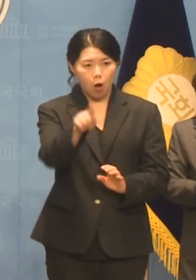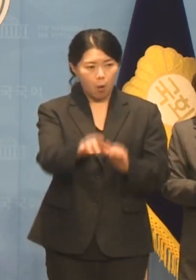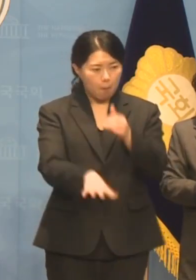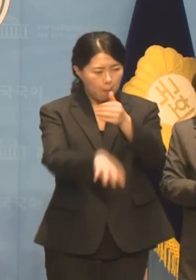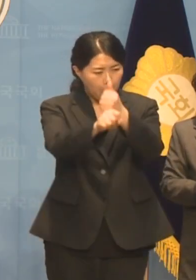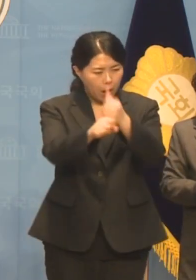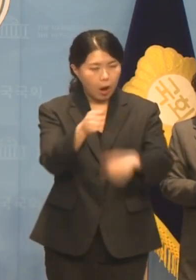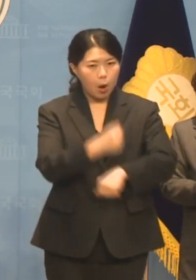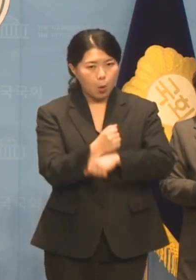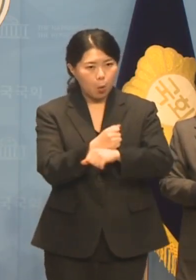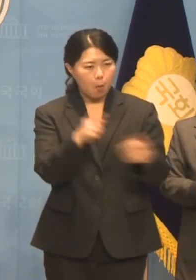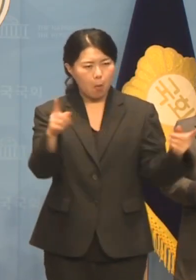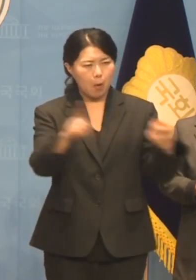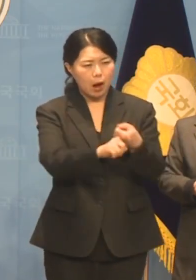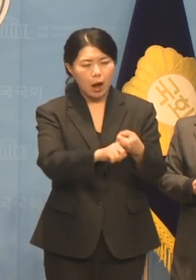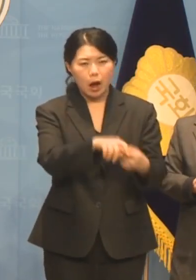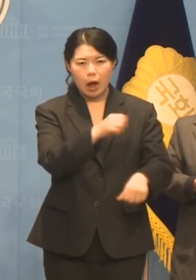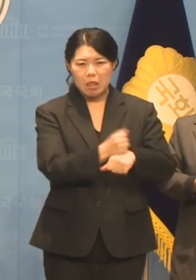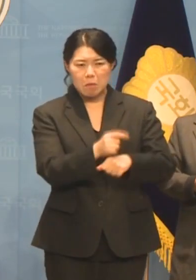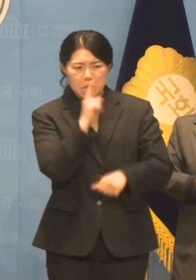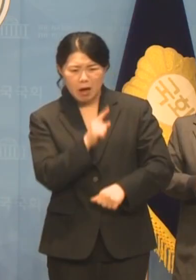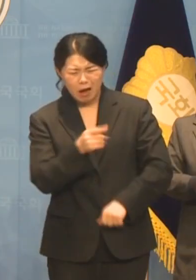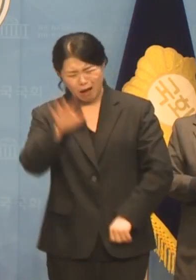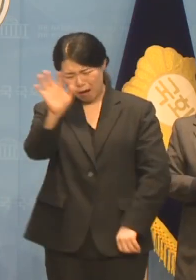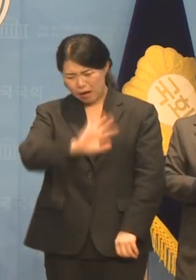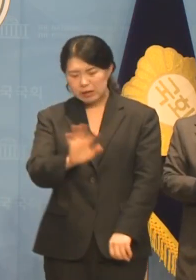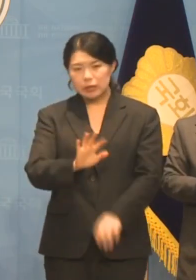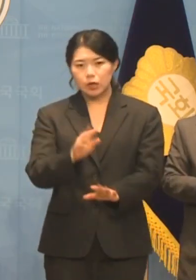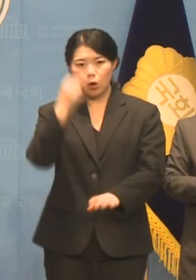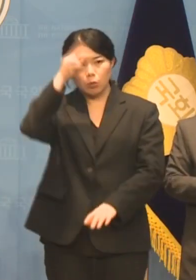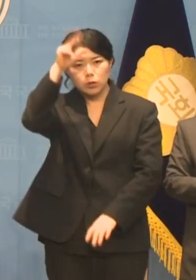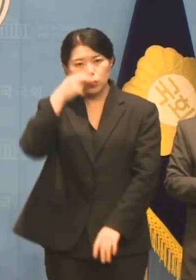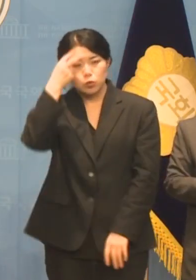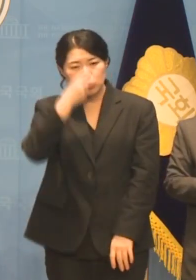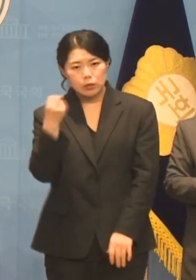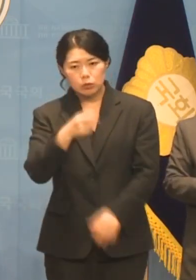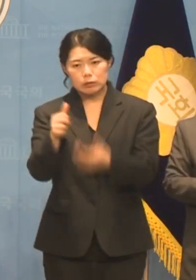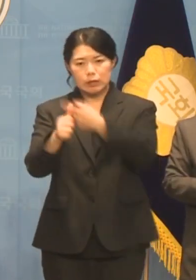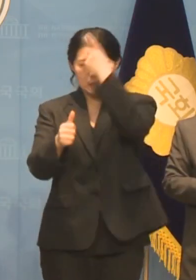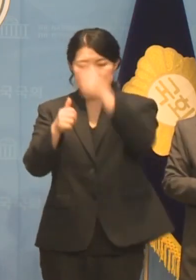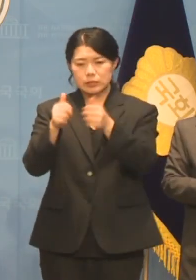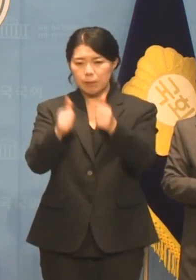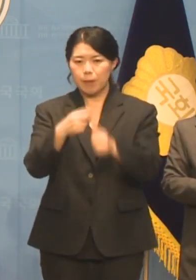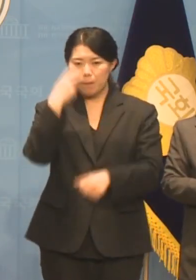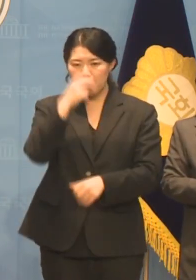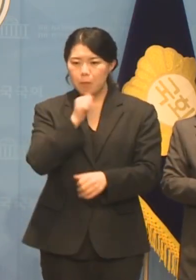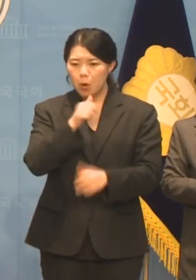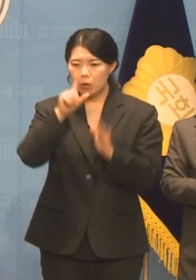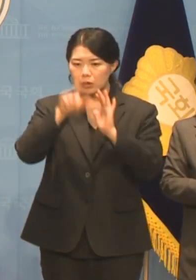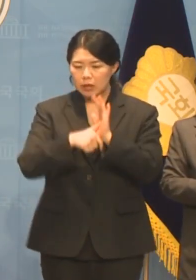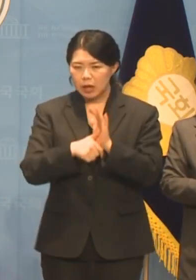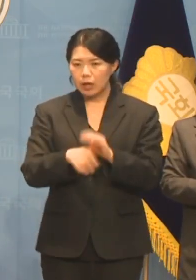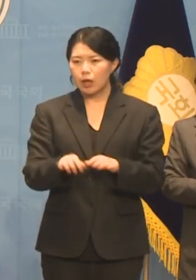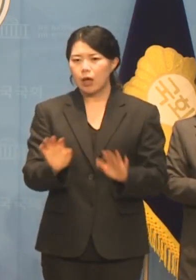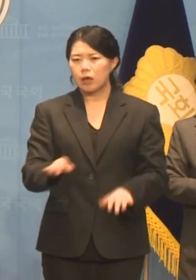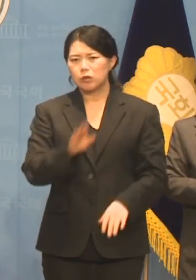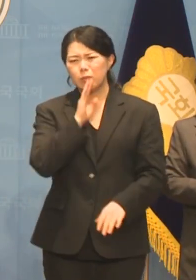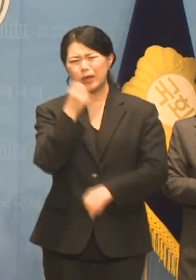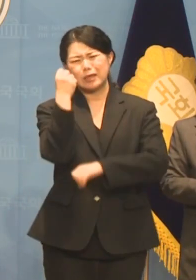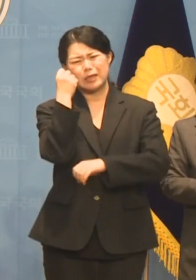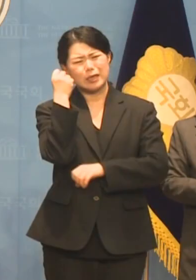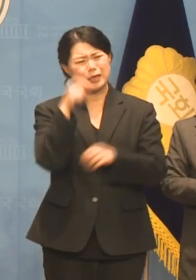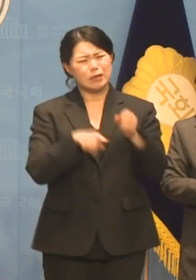통제하며 사법 카르텔을 형성하고 있다고 주장하지만 검찰 조사와 탄핵 심판 변론을 통해 그 주장은